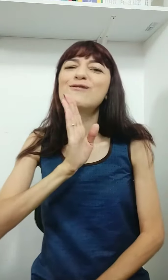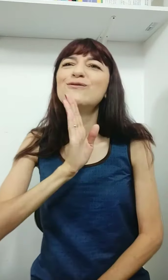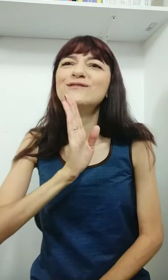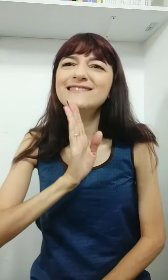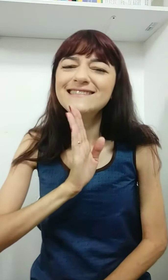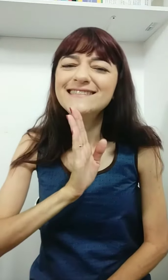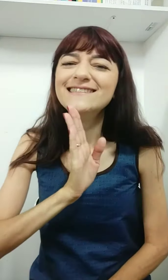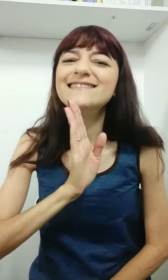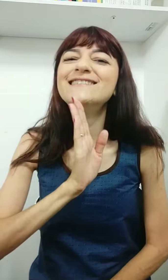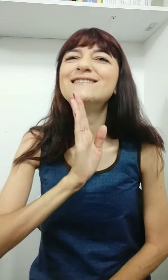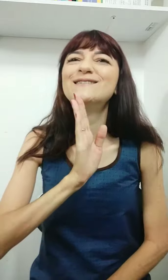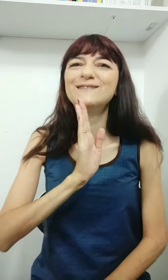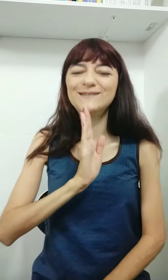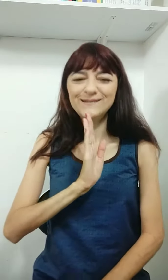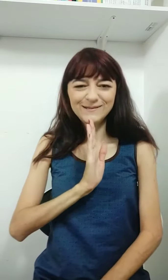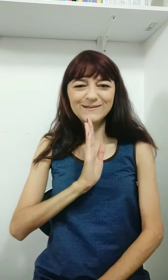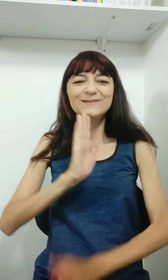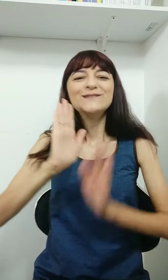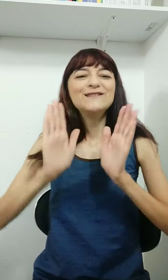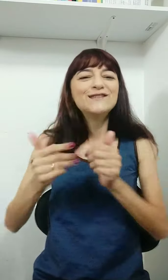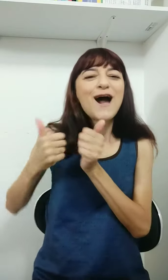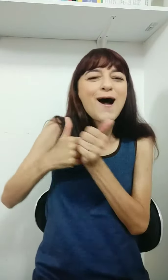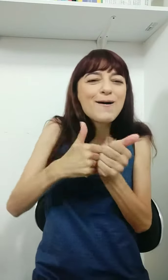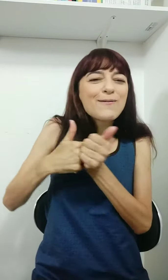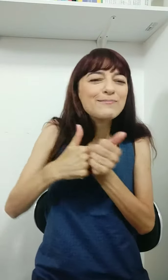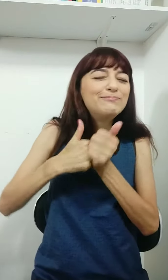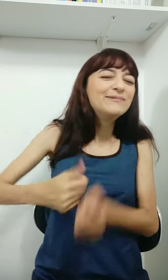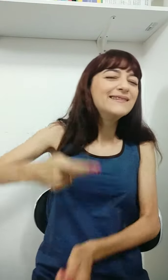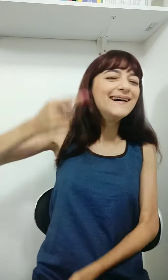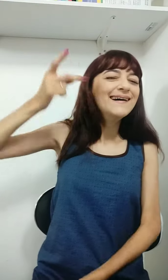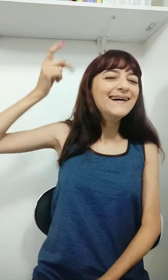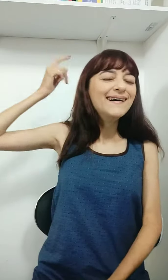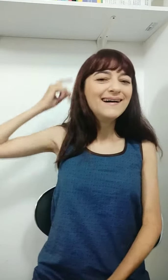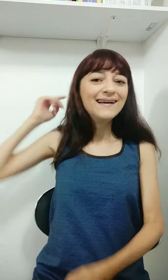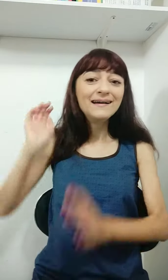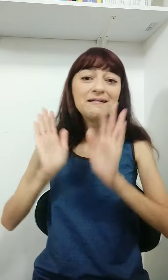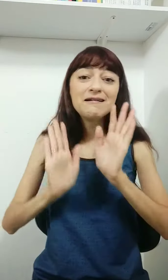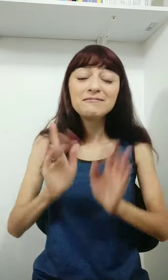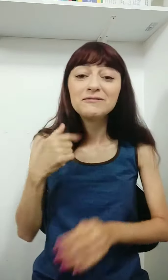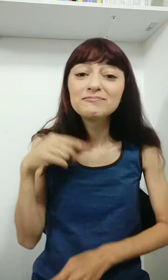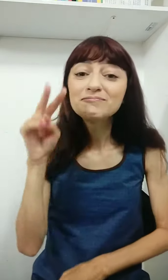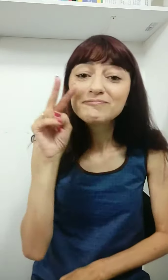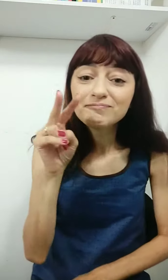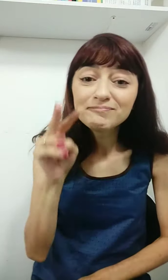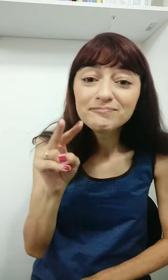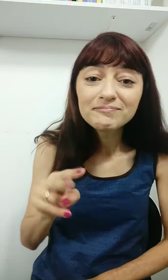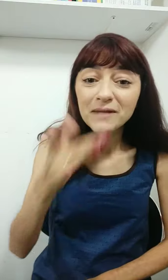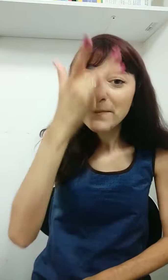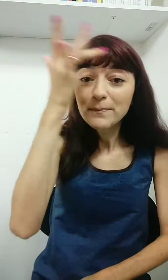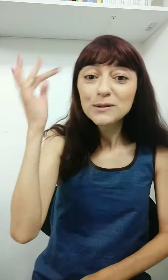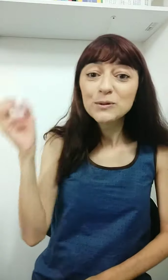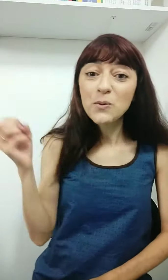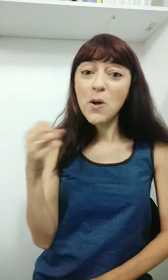entrando, algumas pessoas que eu já conheço, alguns aí que já são seguidores de longa data, não é? Mas hoje eu estou vendo aí